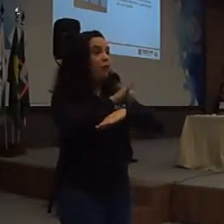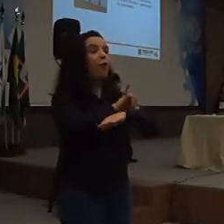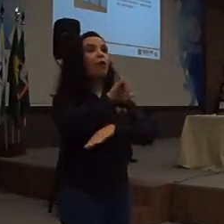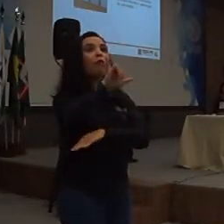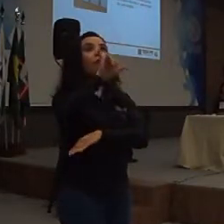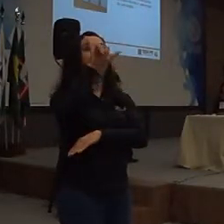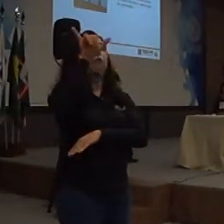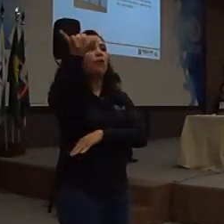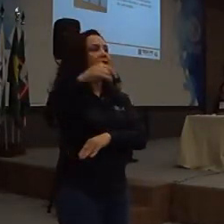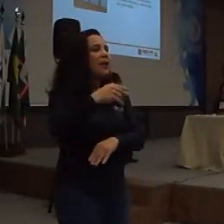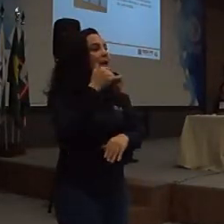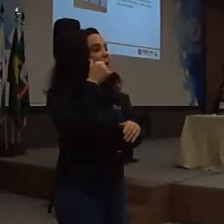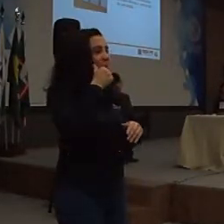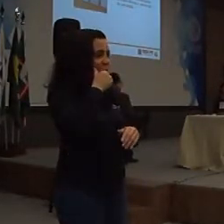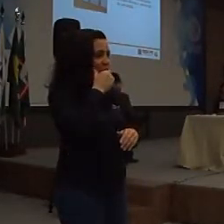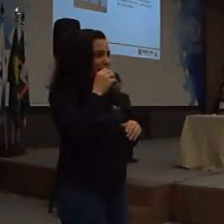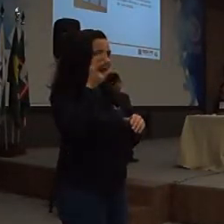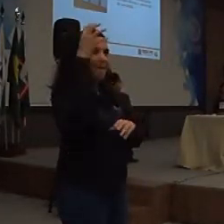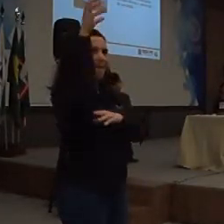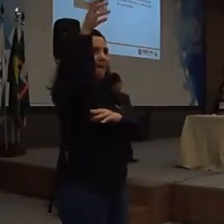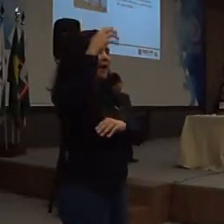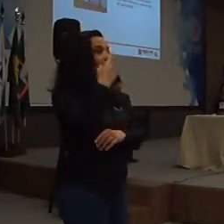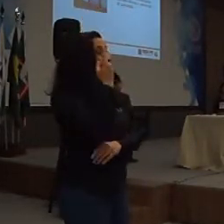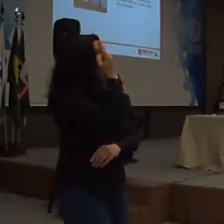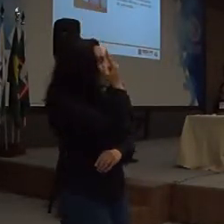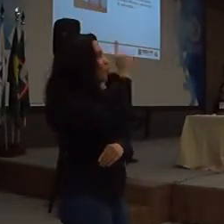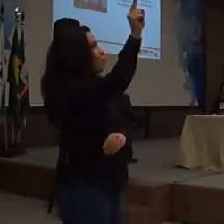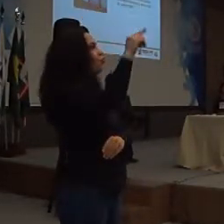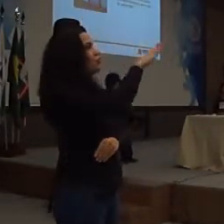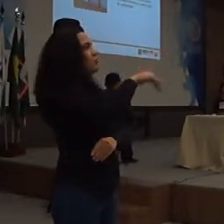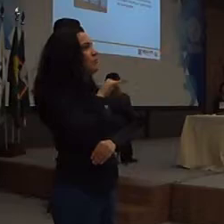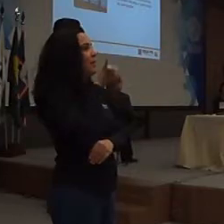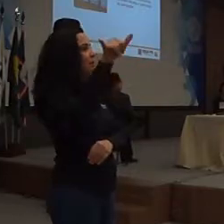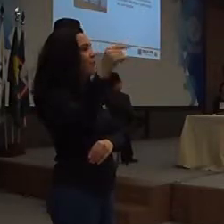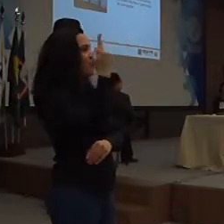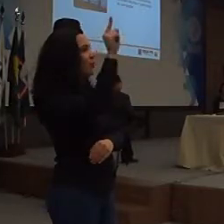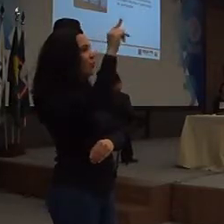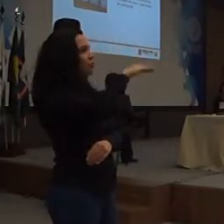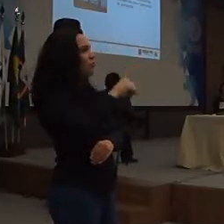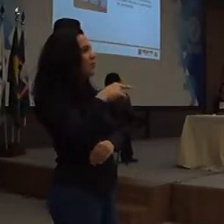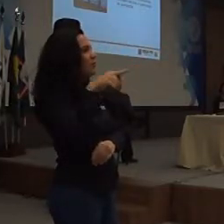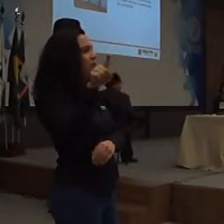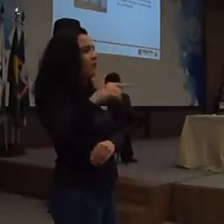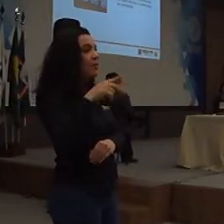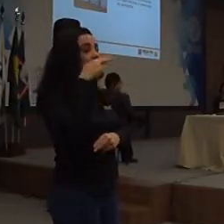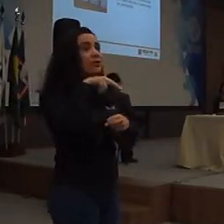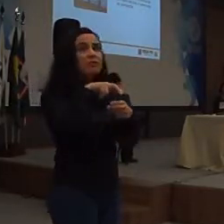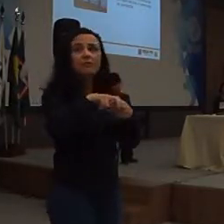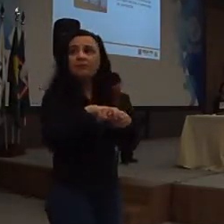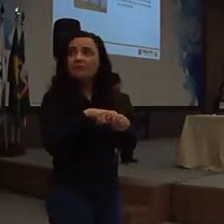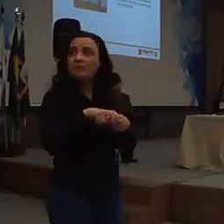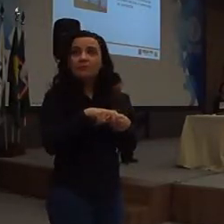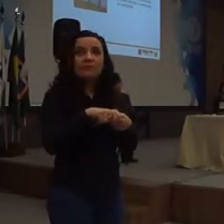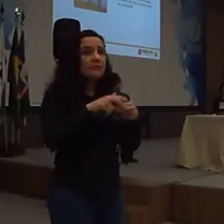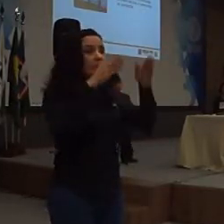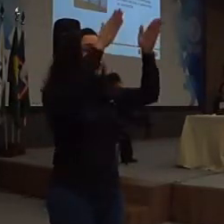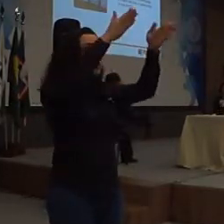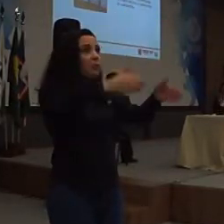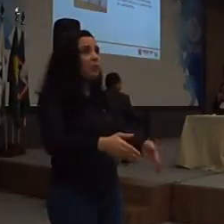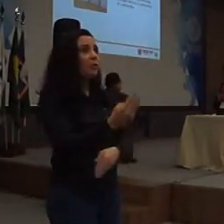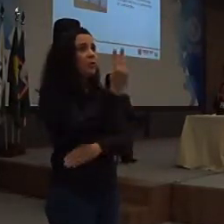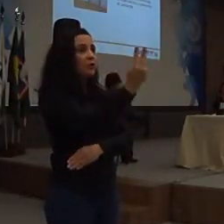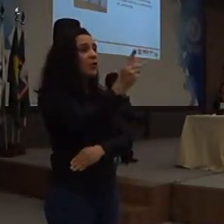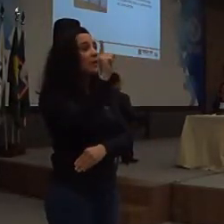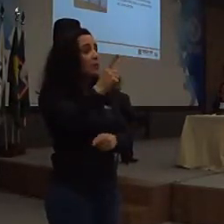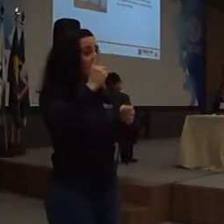lá. Última chamada para o voo, última chamada. Gente, a pessoa está sentada no portão 3.